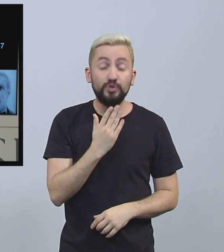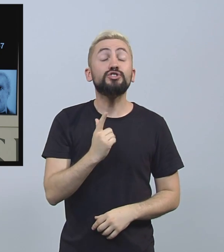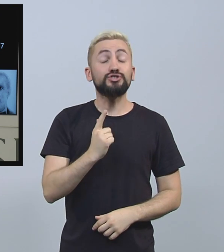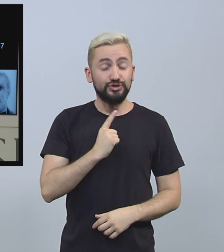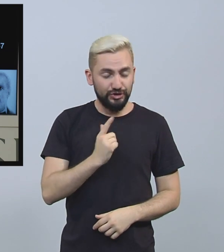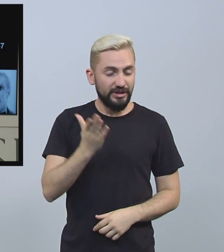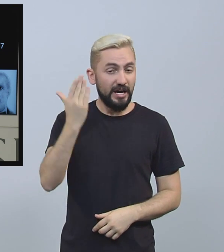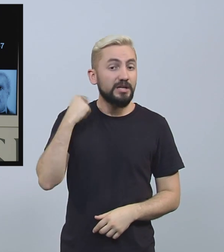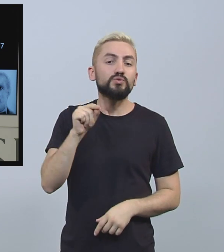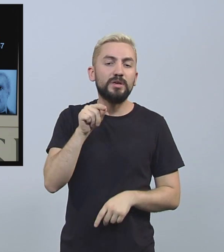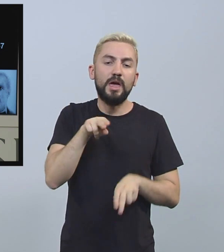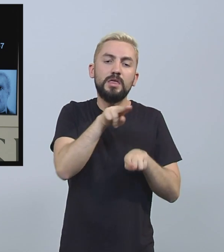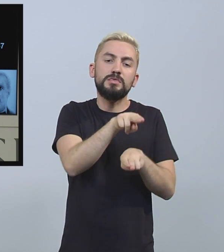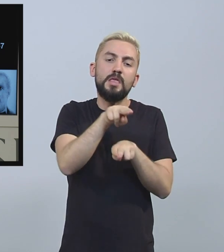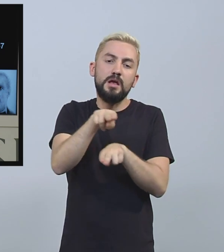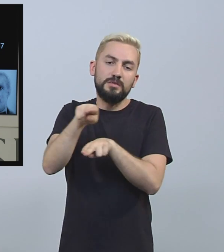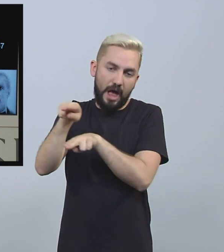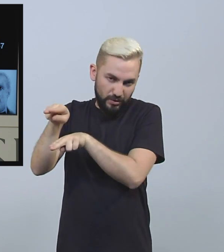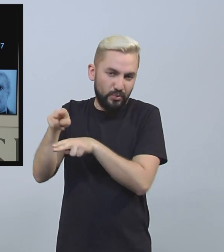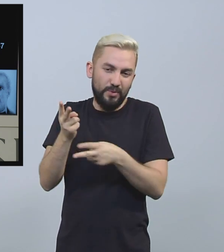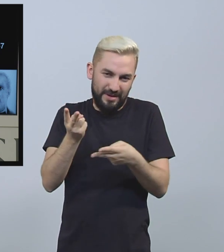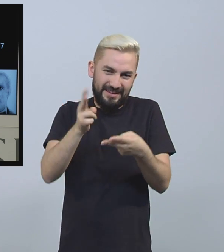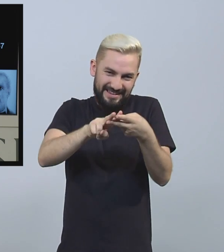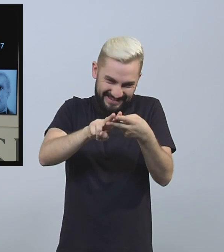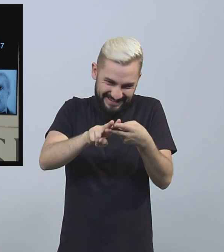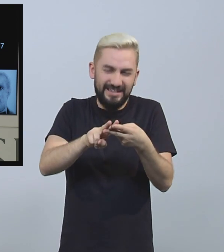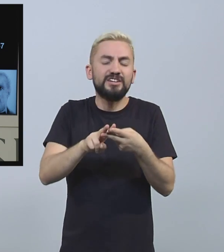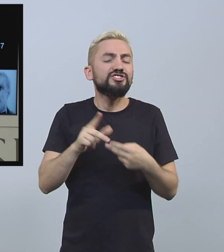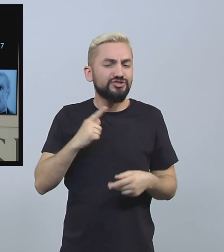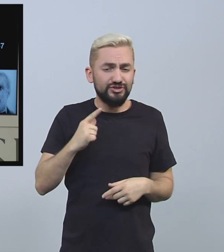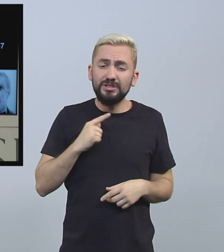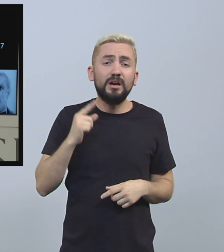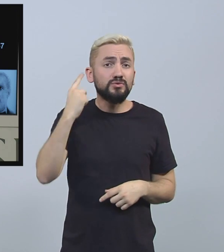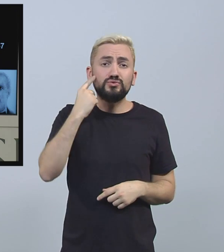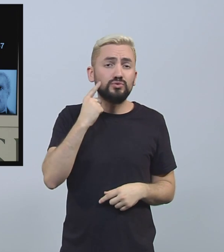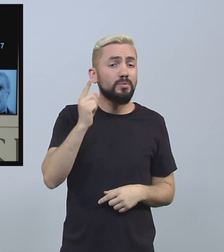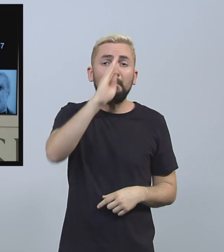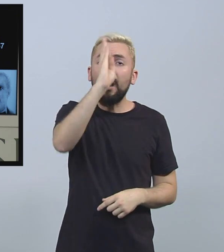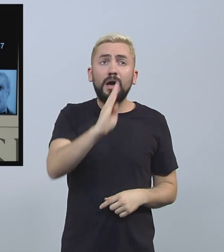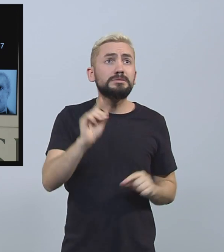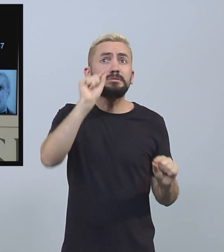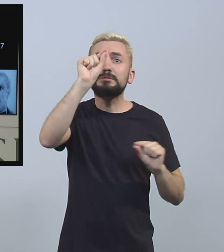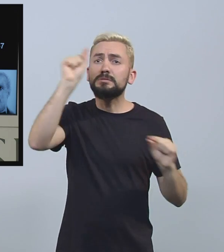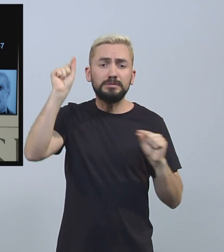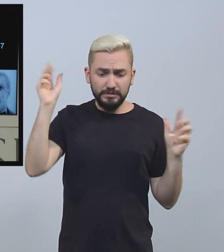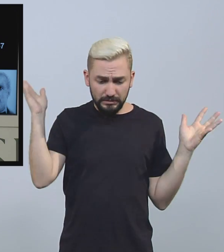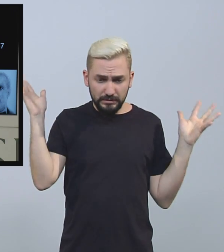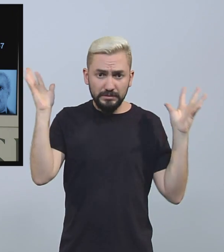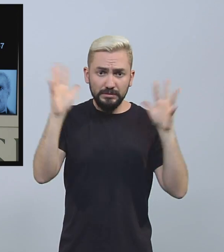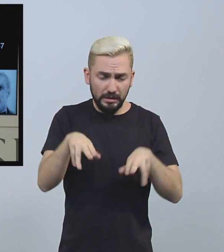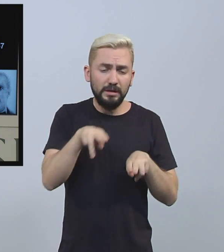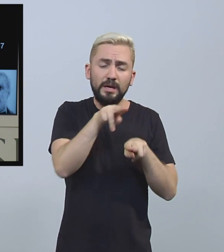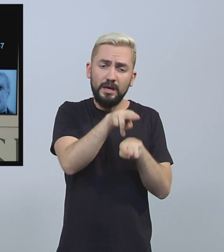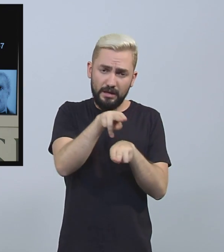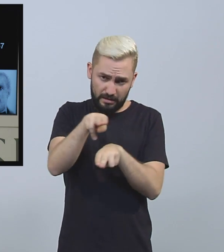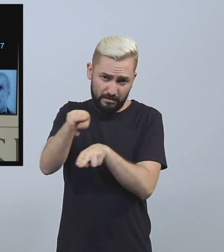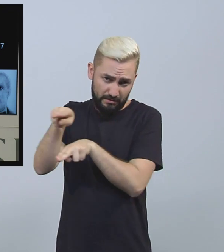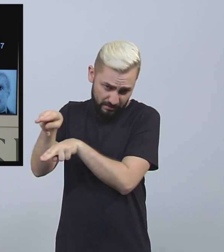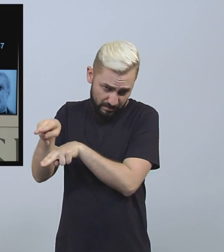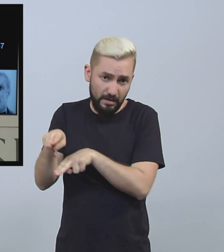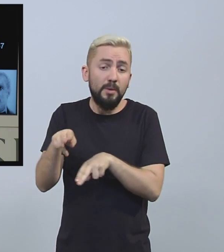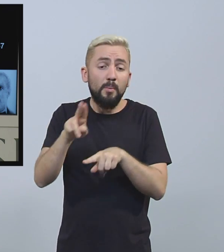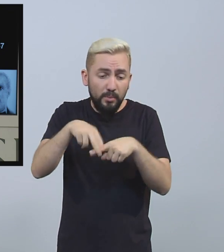de internato, dado que recebia surdos de todo o país que residiam